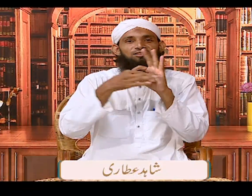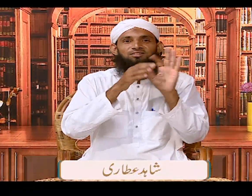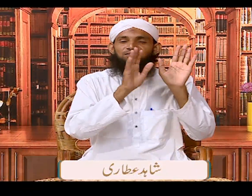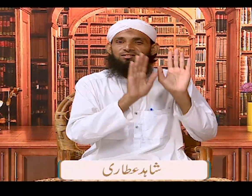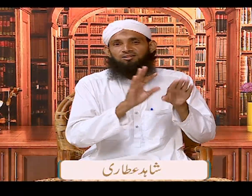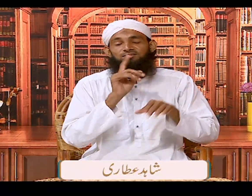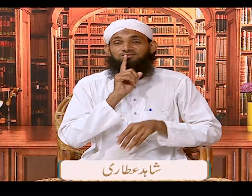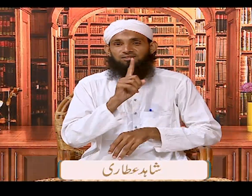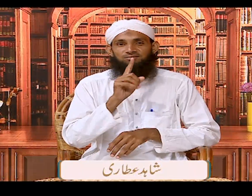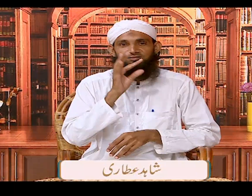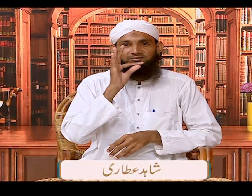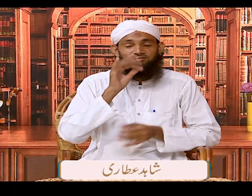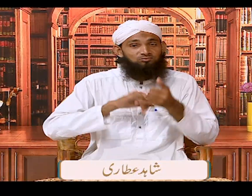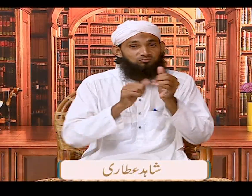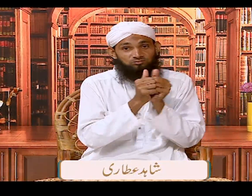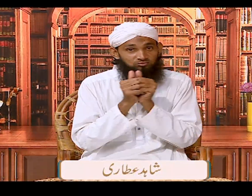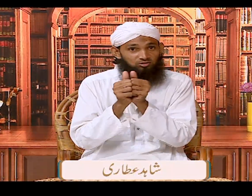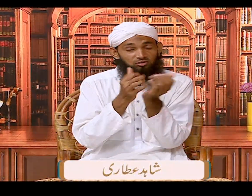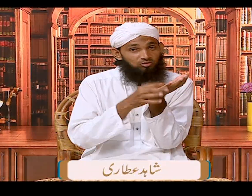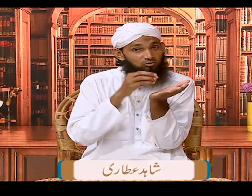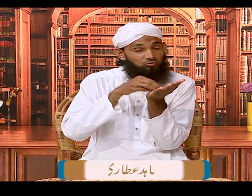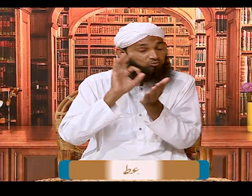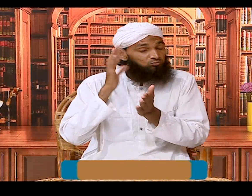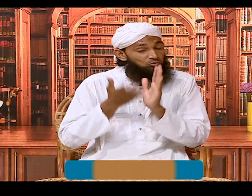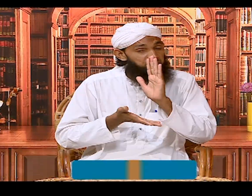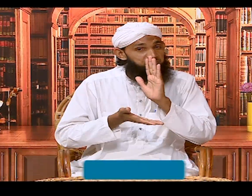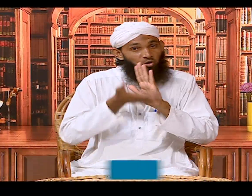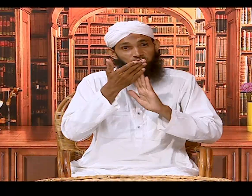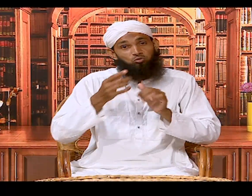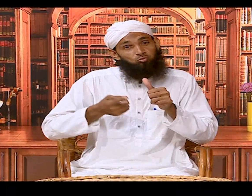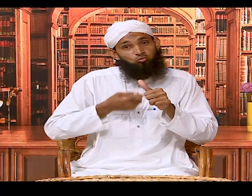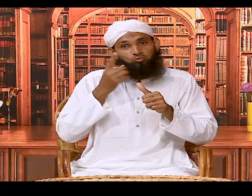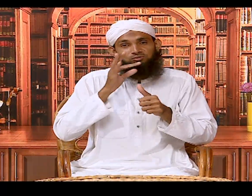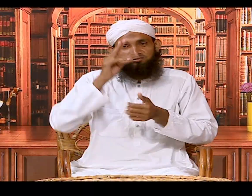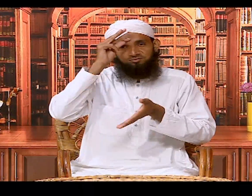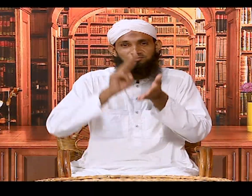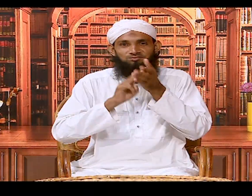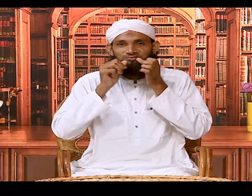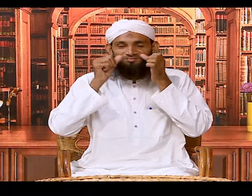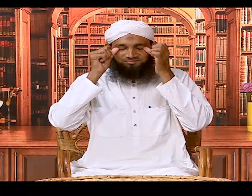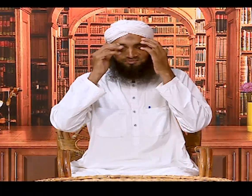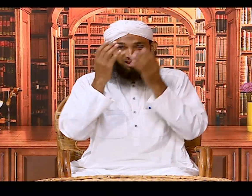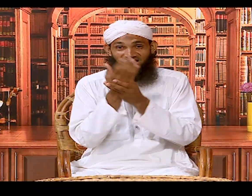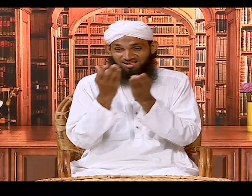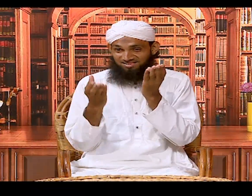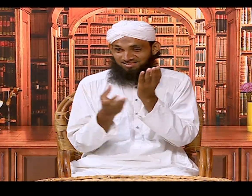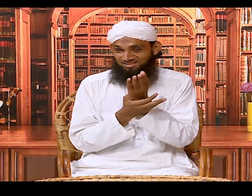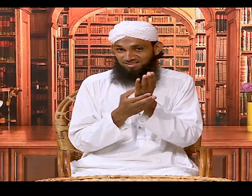شان والے ہیں کہ پیارے آقا مدینے والے مصطفیٰ صلی اللہ علیہ وآلہ وصحبہ وسلم کا ہاتھ مبارک جو کہ ید اللہ